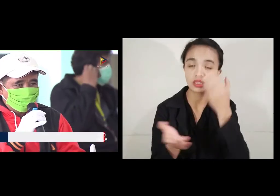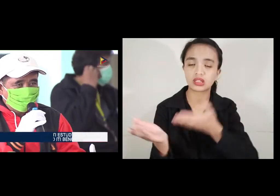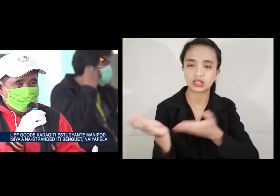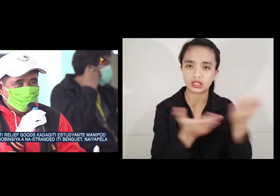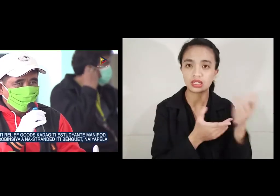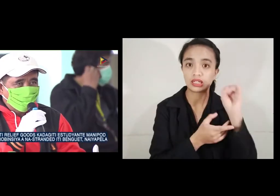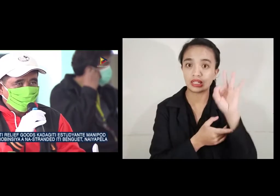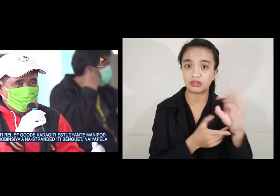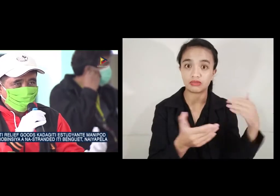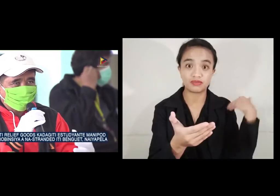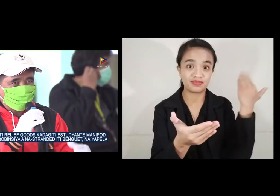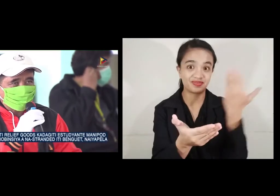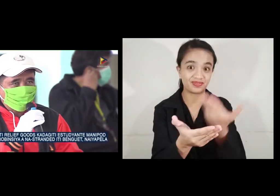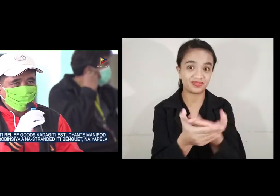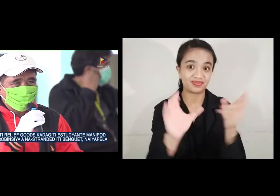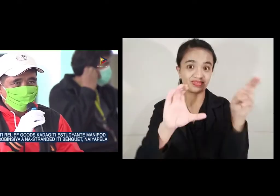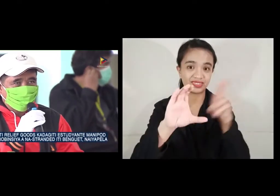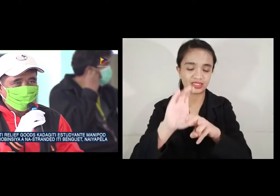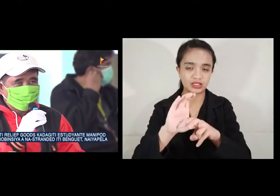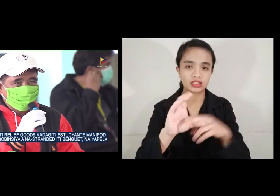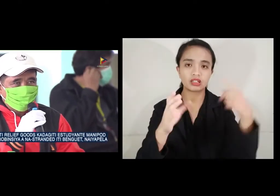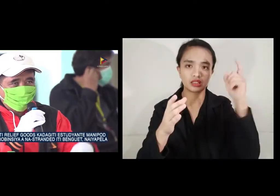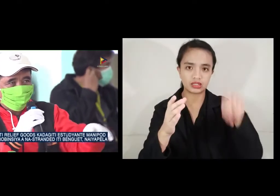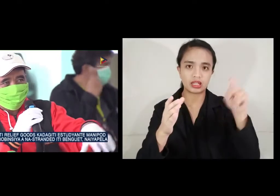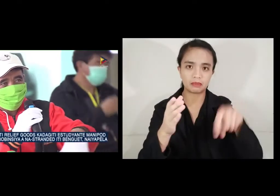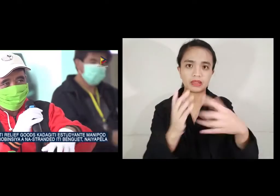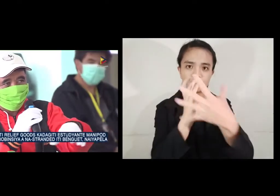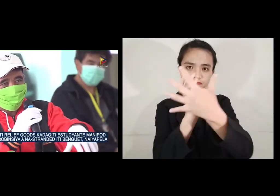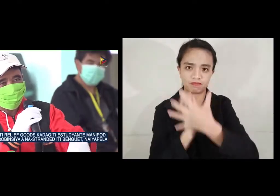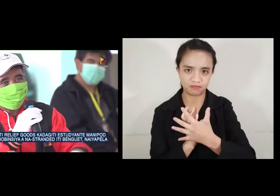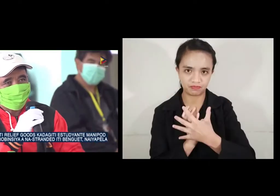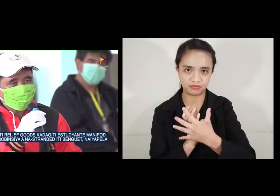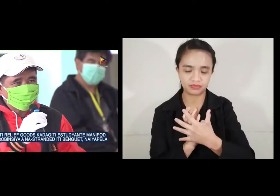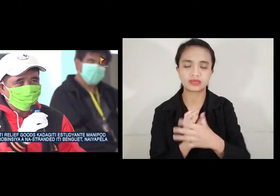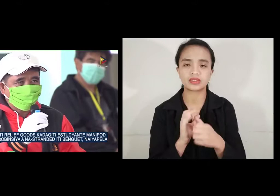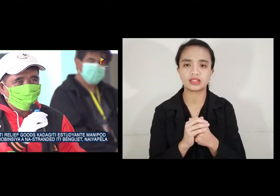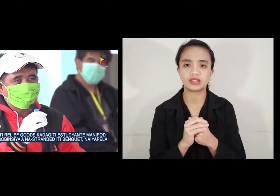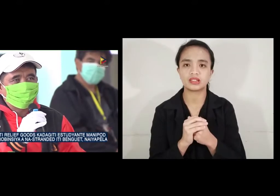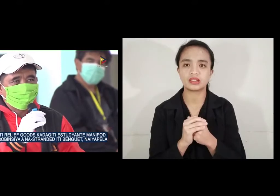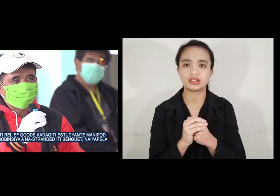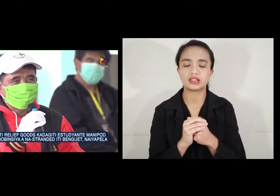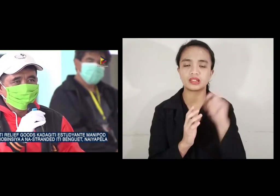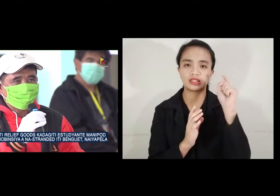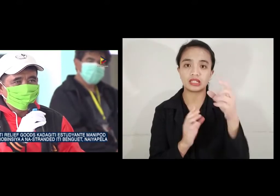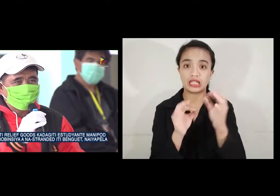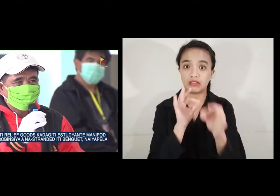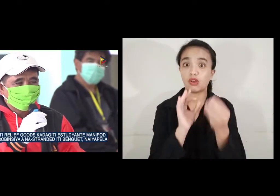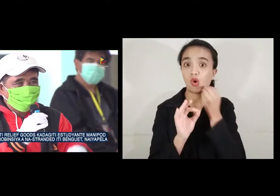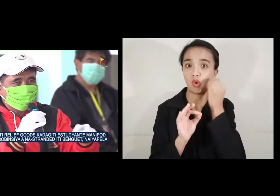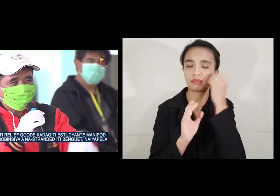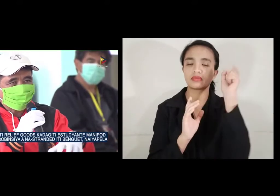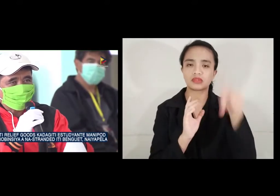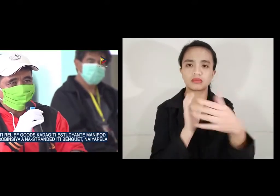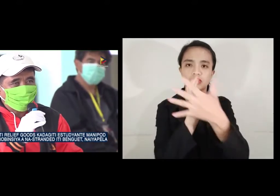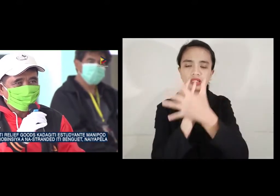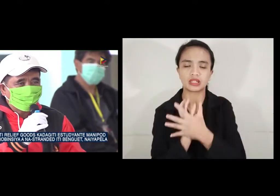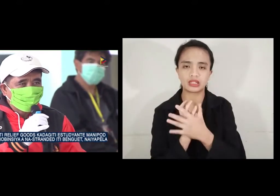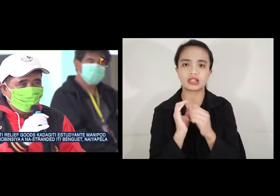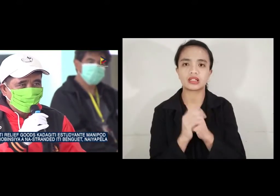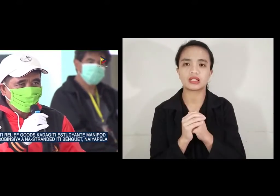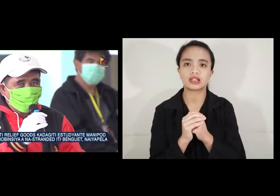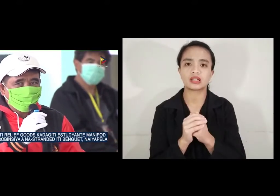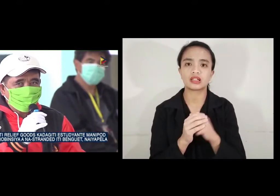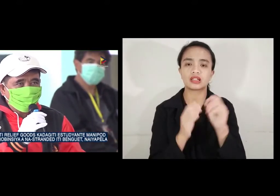isuda santo no sumangpet na ije lugar da i-quarantine ije kakapitan isuda bahala na nakas na mag-advise kada